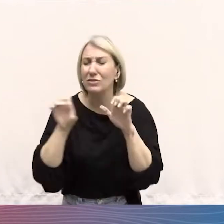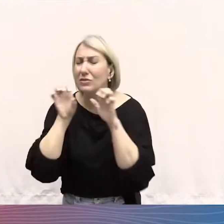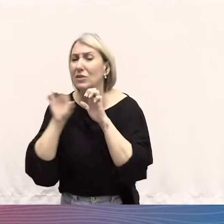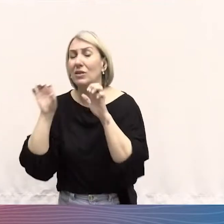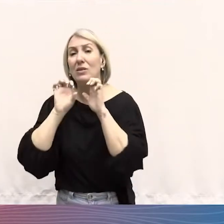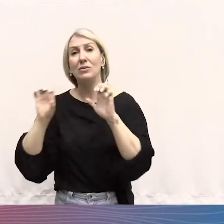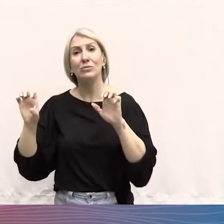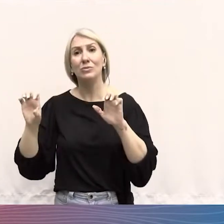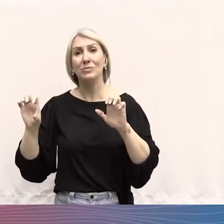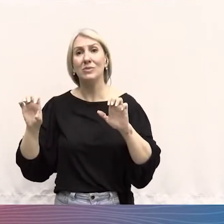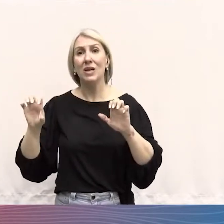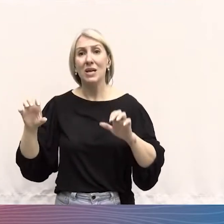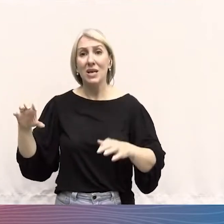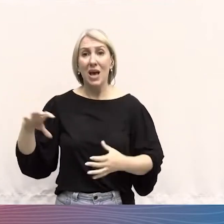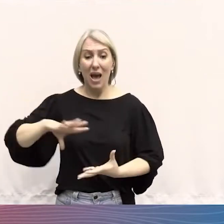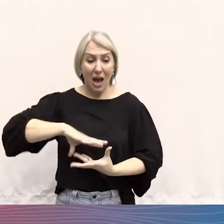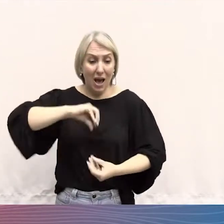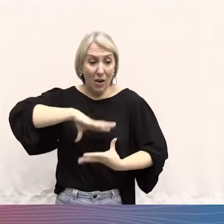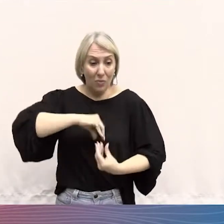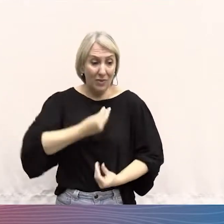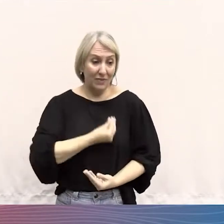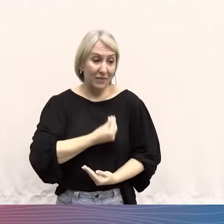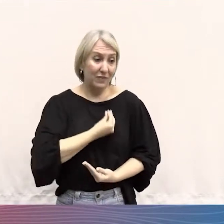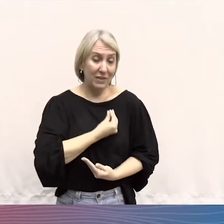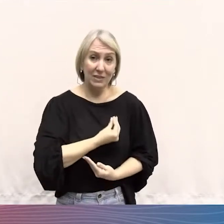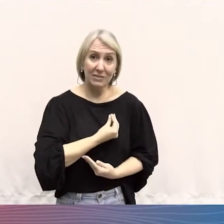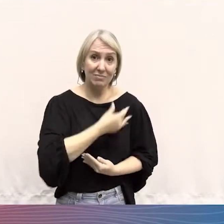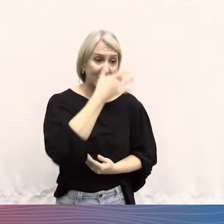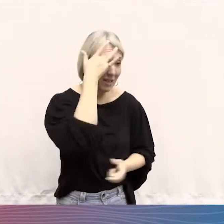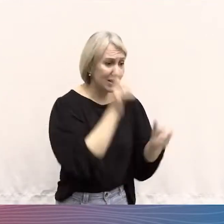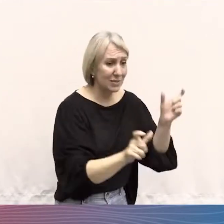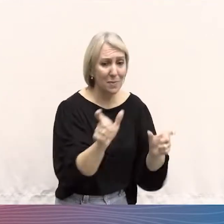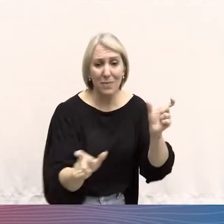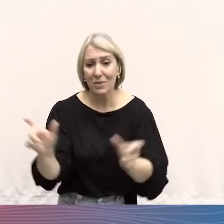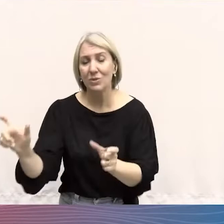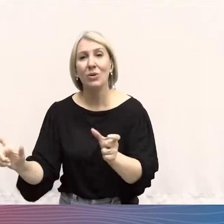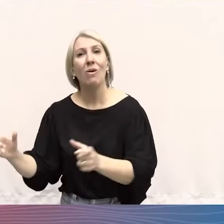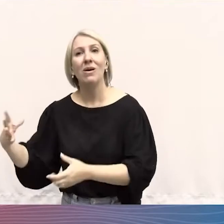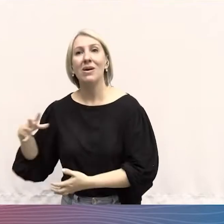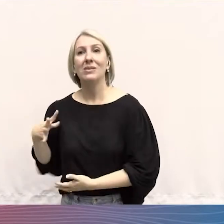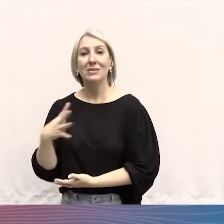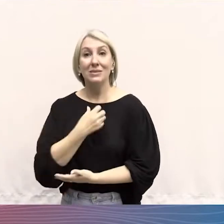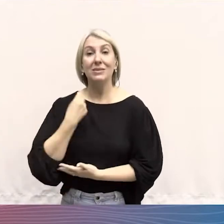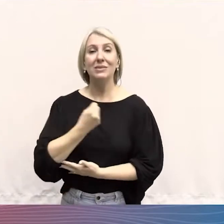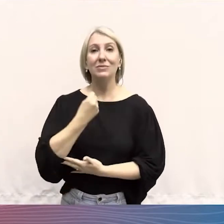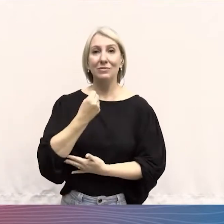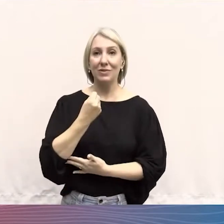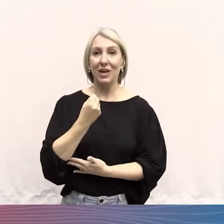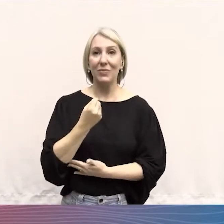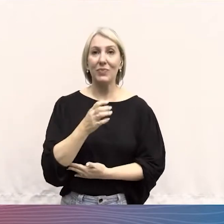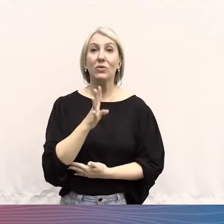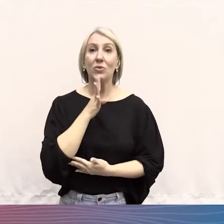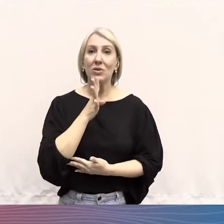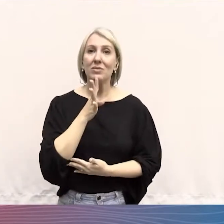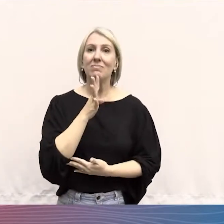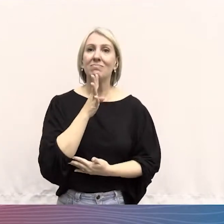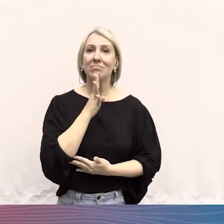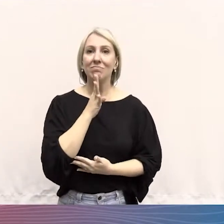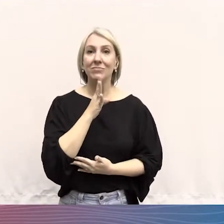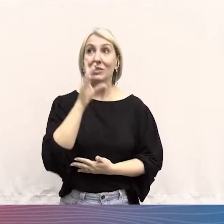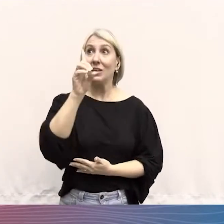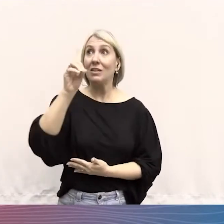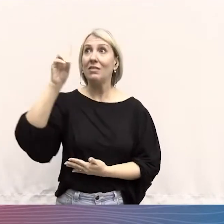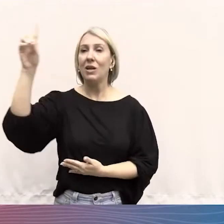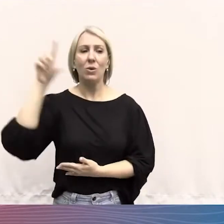almas conquistarmos, melhor. Porque mais cedo ele vai conhecer que ele foi predestinado. E mais cedo